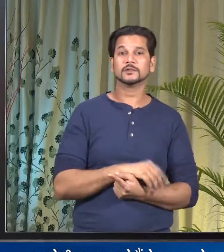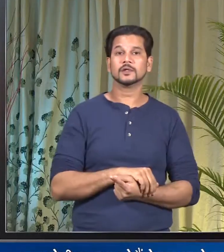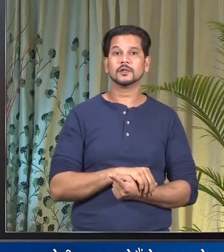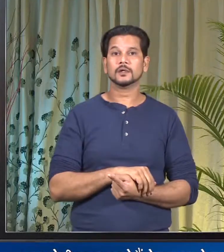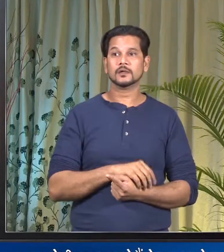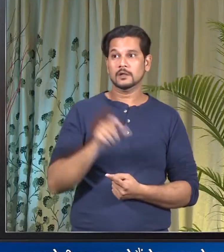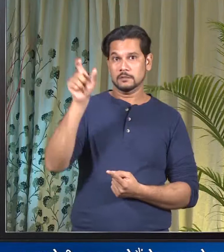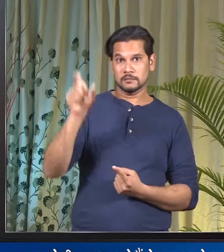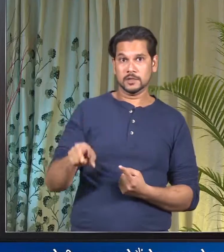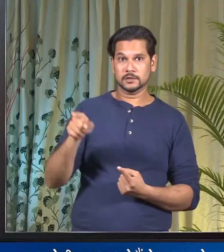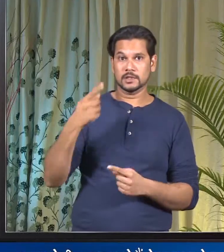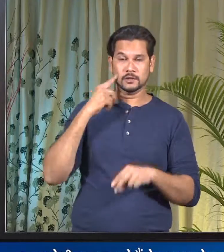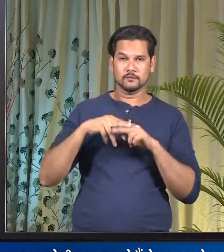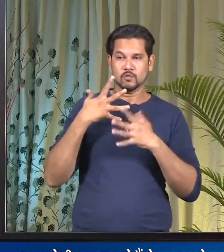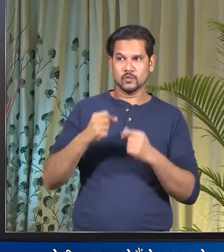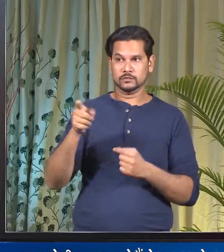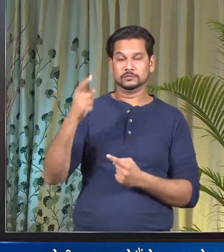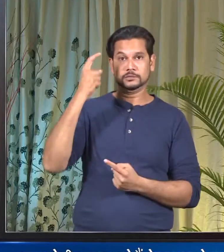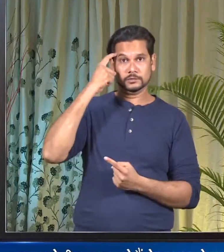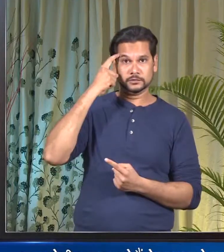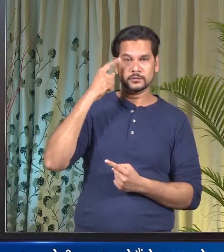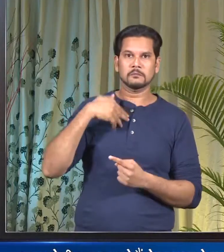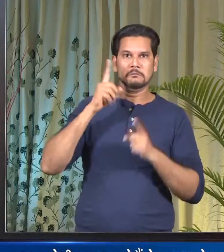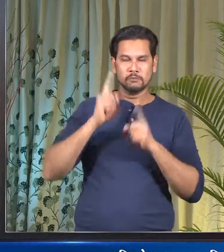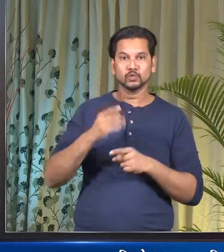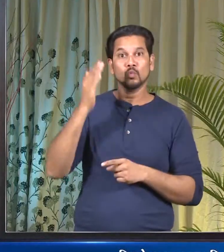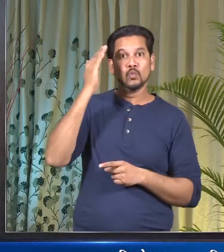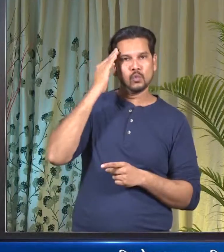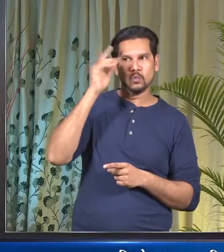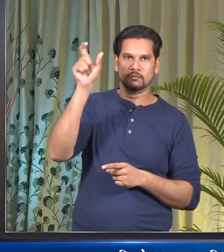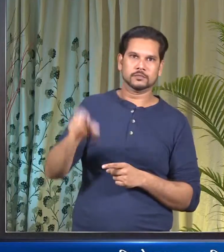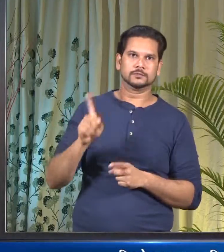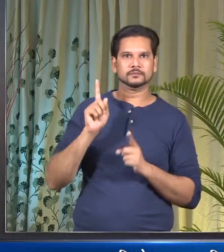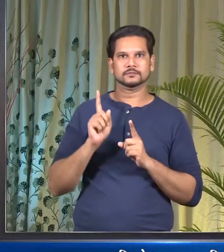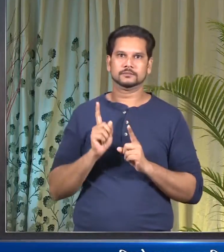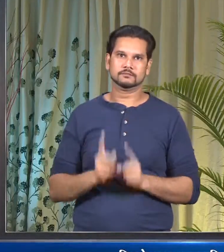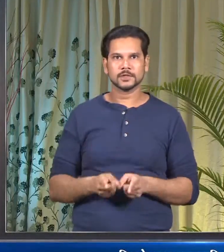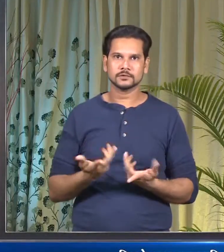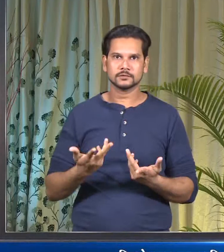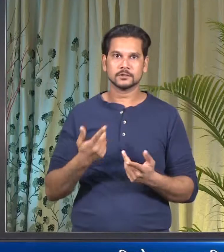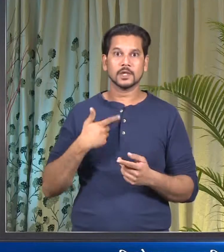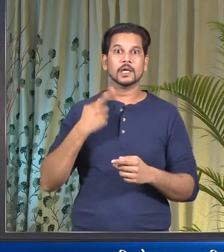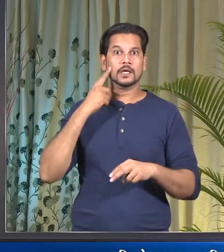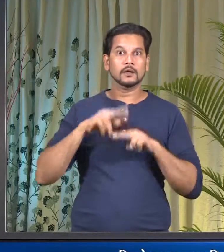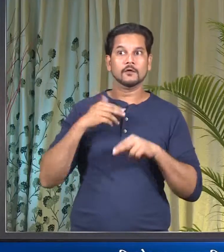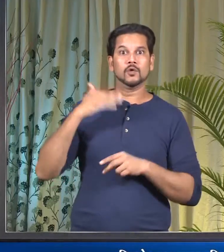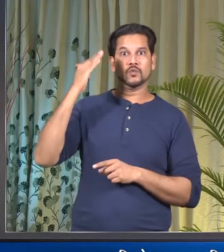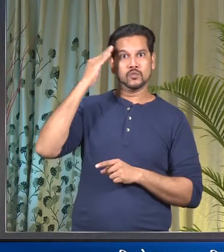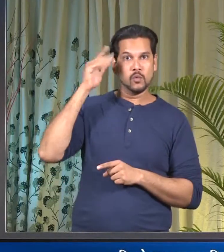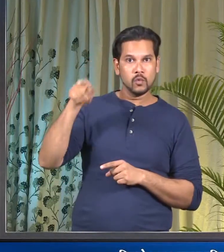मनुश्य को याद करने का परीचय जिसके साथ हमारा परीचय है